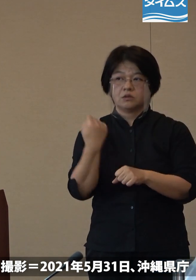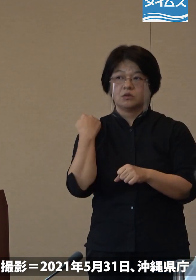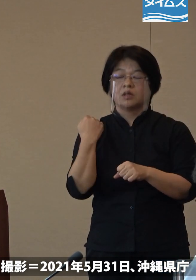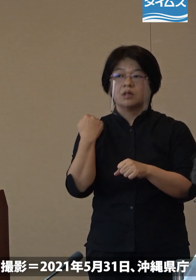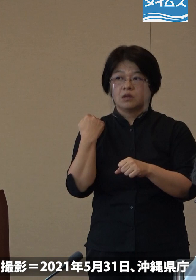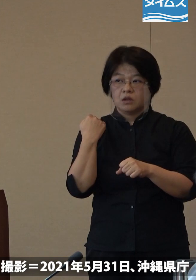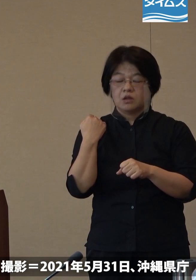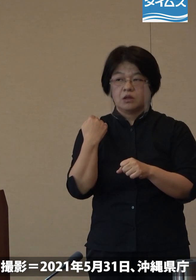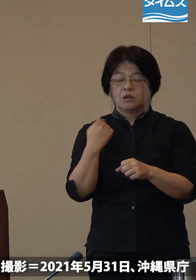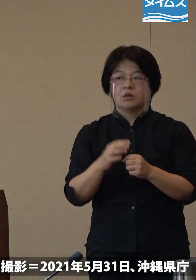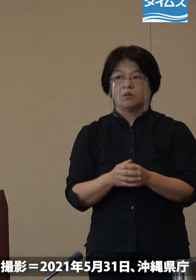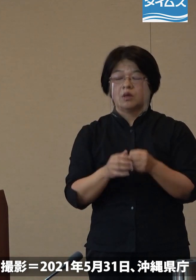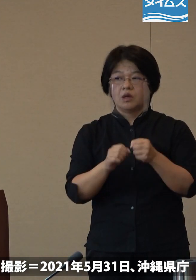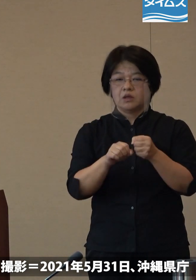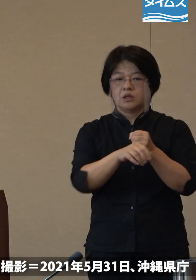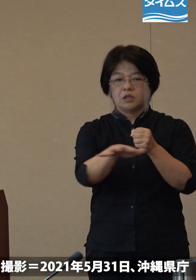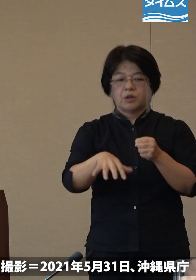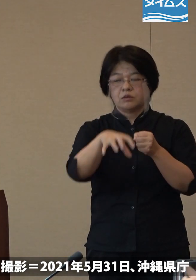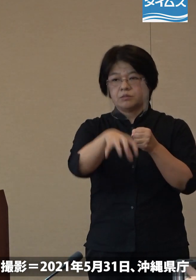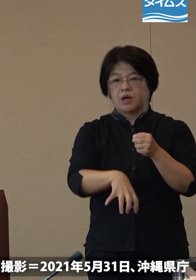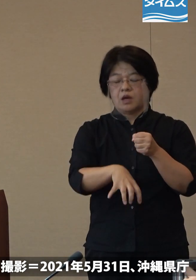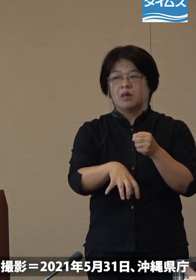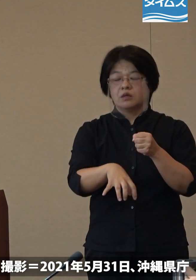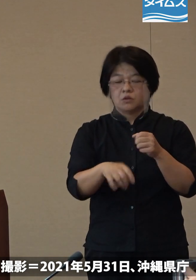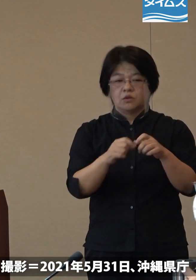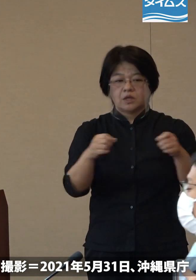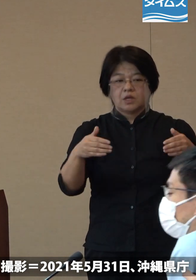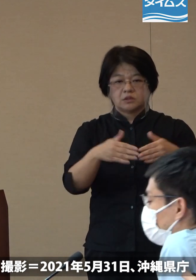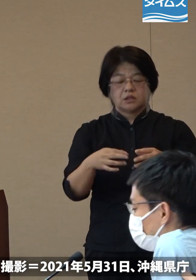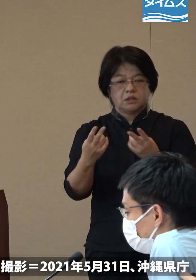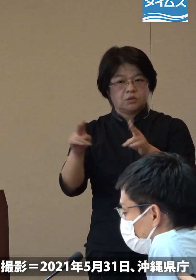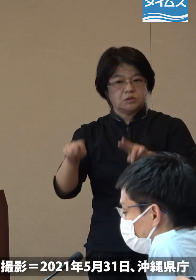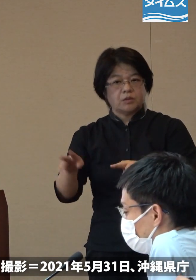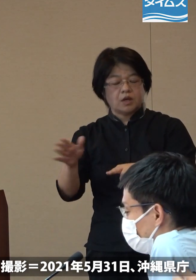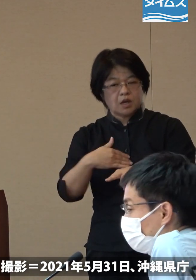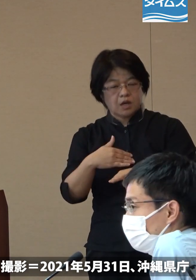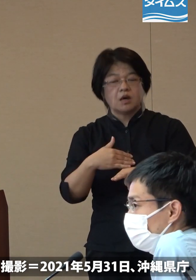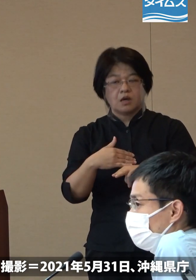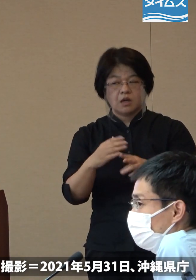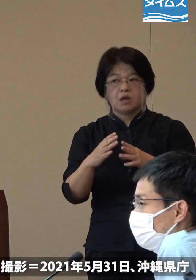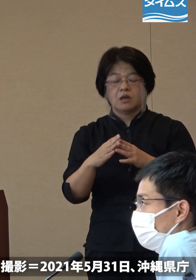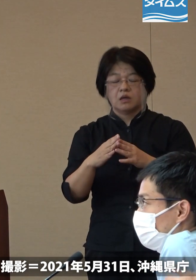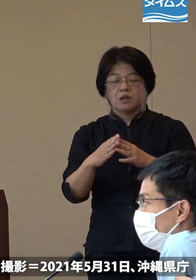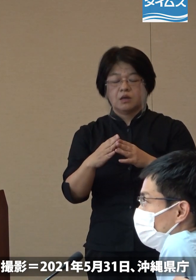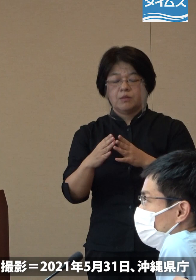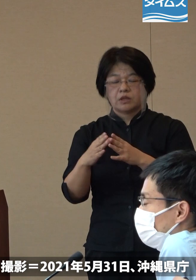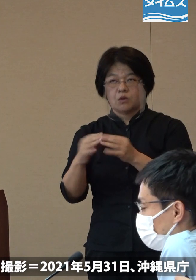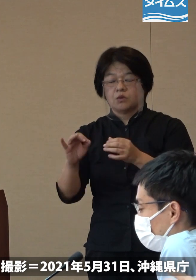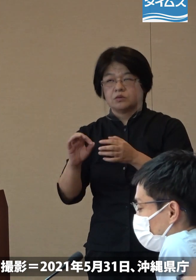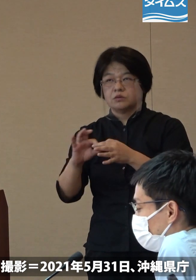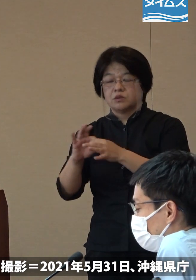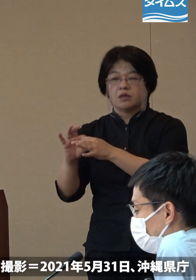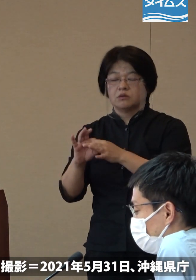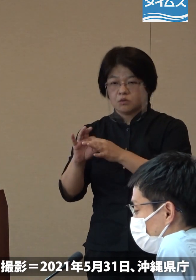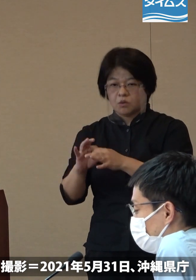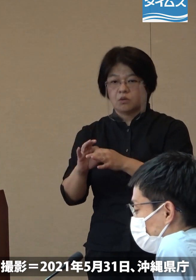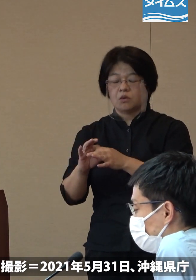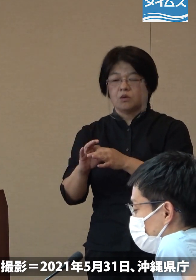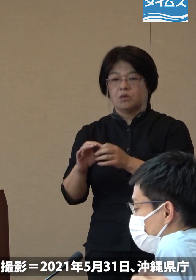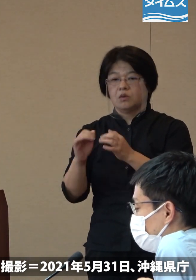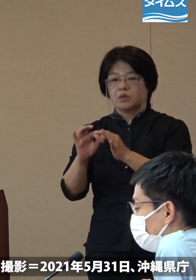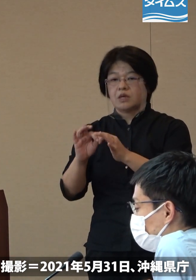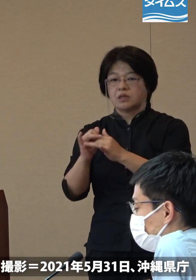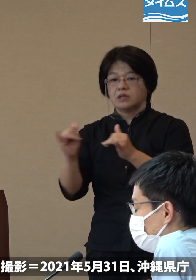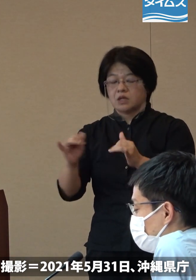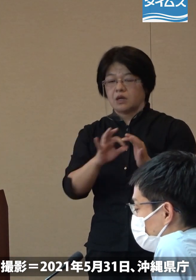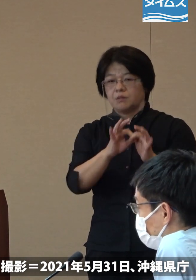年は被爆地の広島、長崎からビデオメッセージ、あと国連の中道さんからももらったと思うんですけど、今